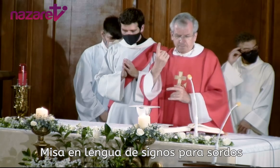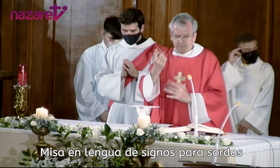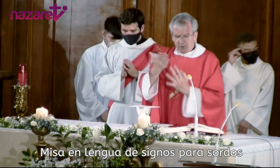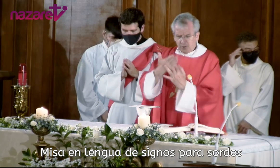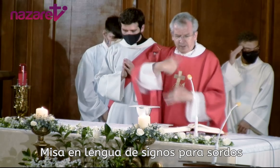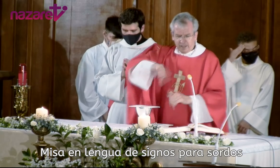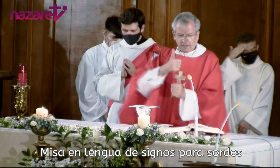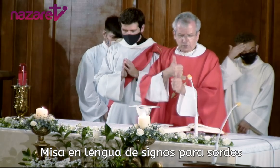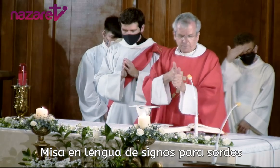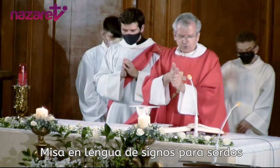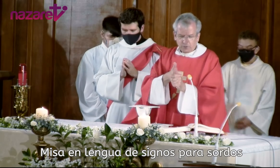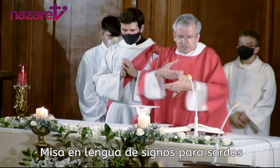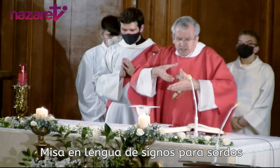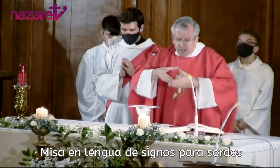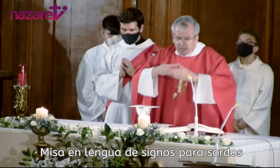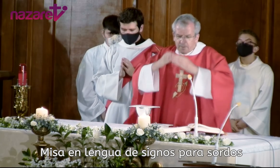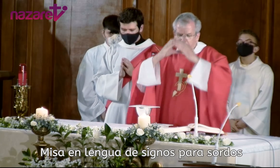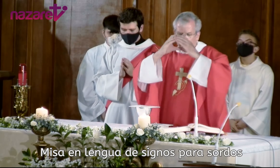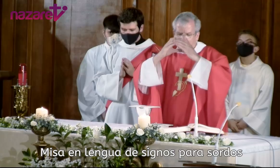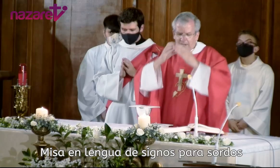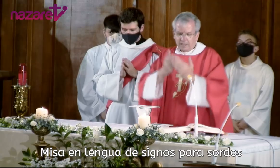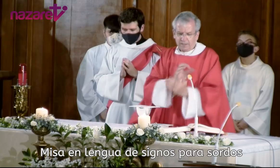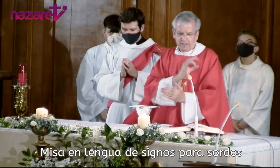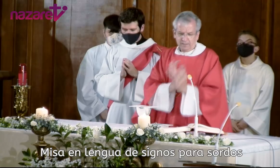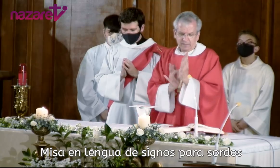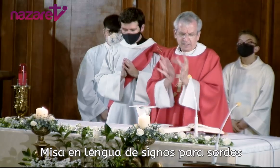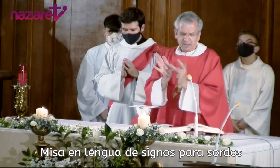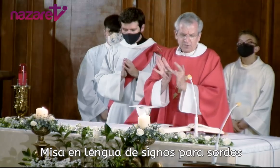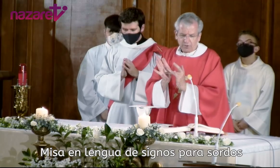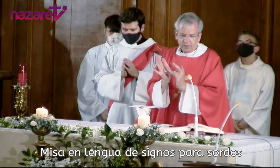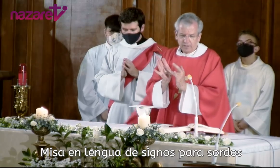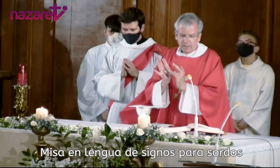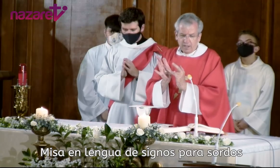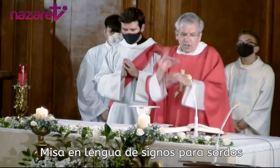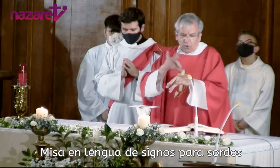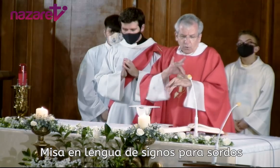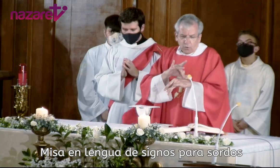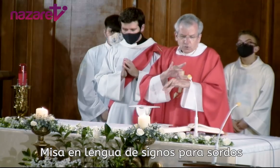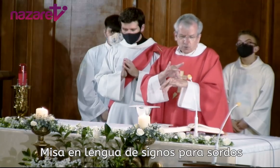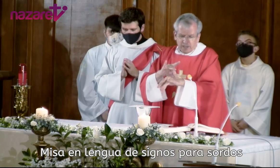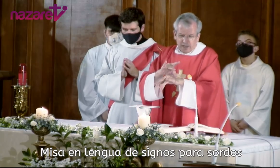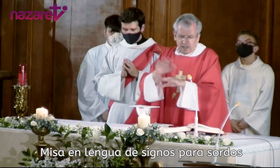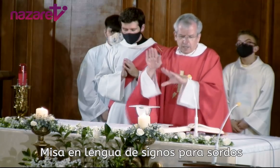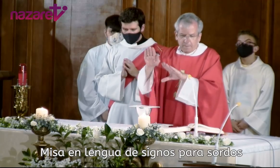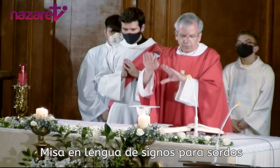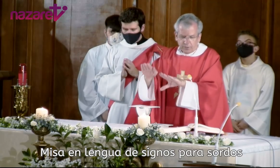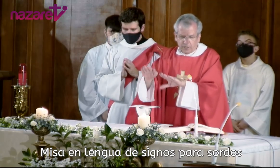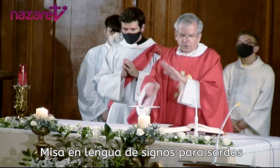primero entre los apóstoles que bebió el cáliz del Señor, con su guía y patrocinio